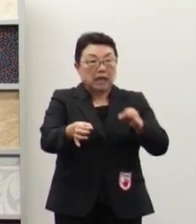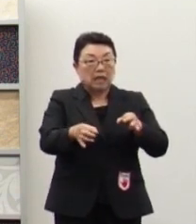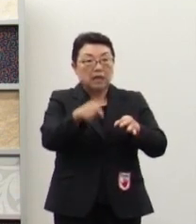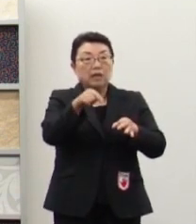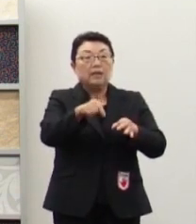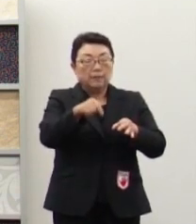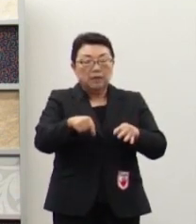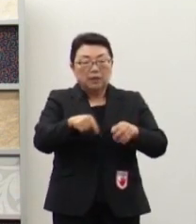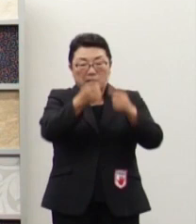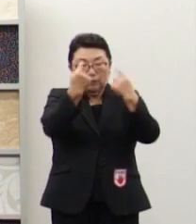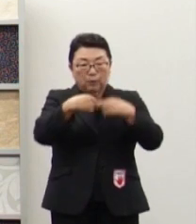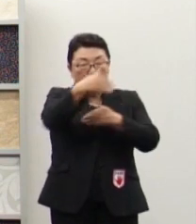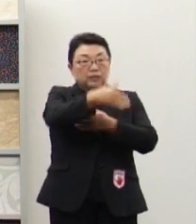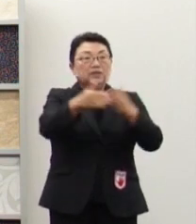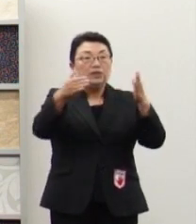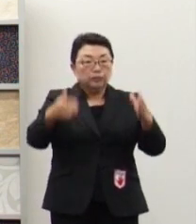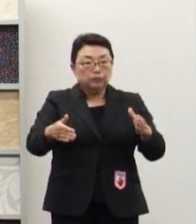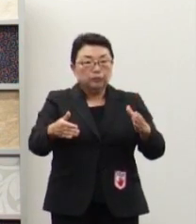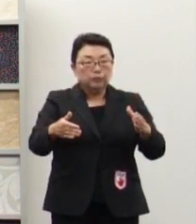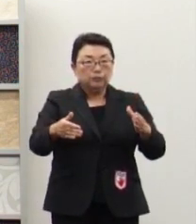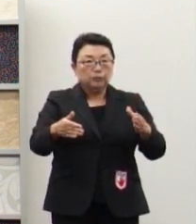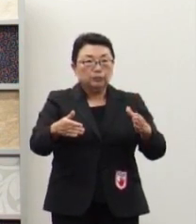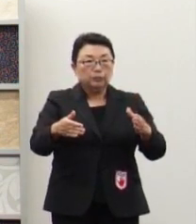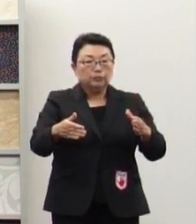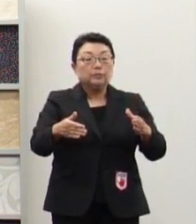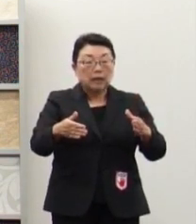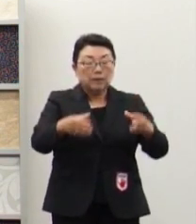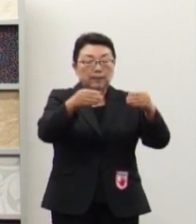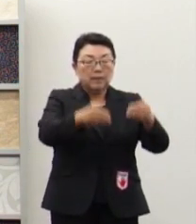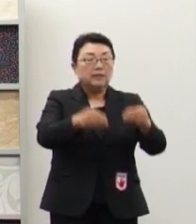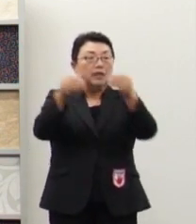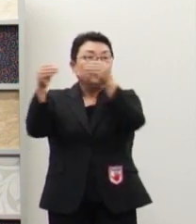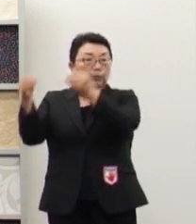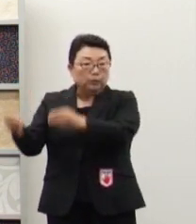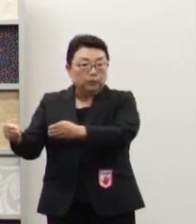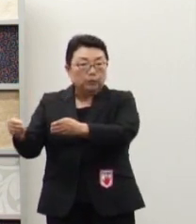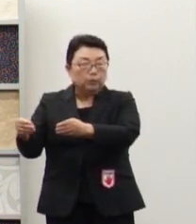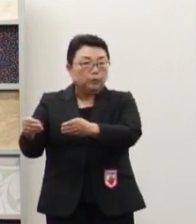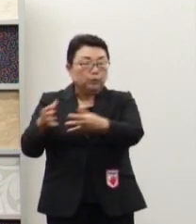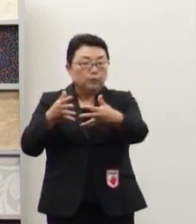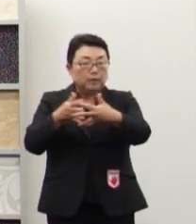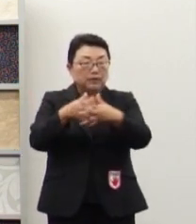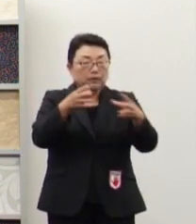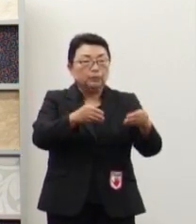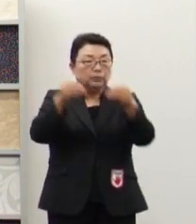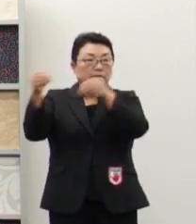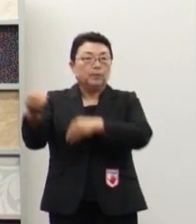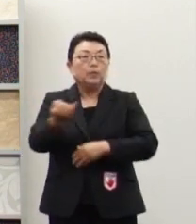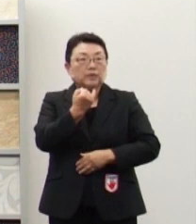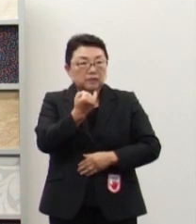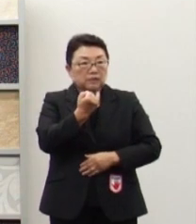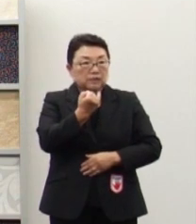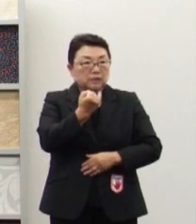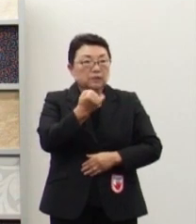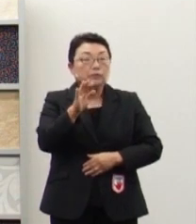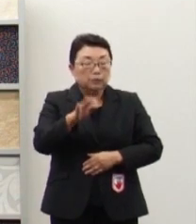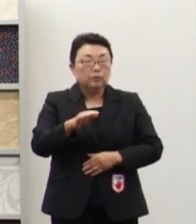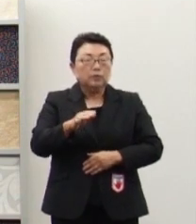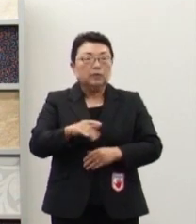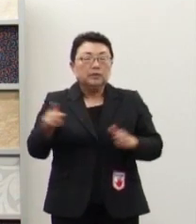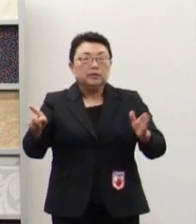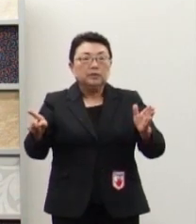個室であって貸し切りである会食であれば、そのパーテーションとかを解除できたりとか、だいぶこう生活が変わってくると思うんですけ